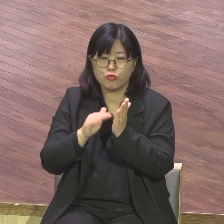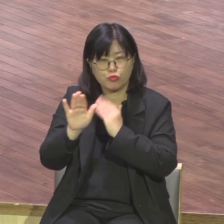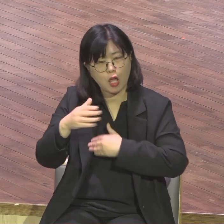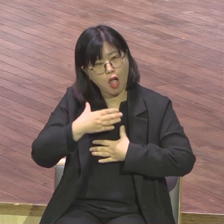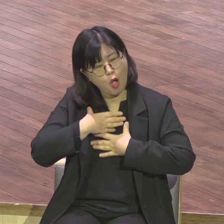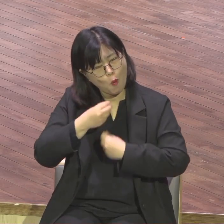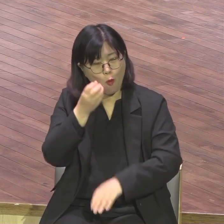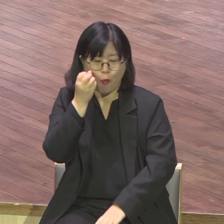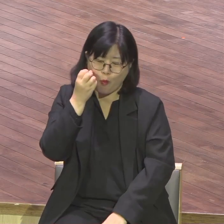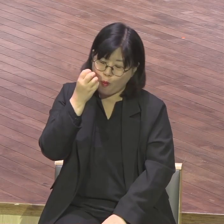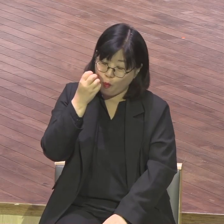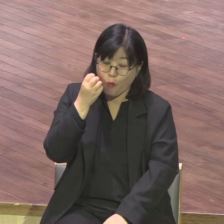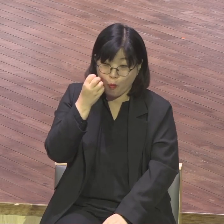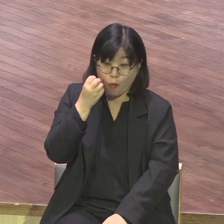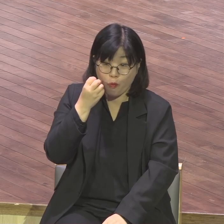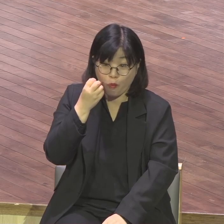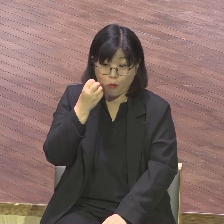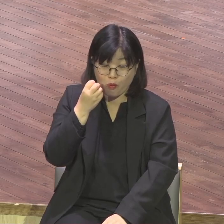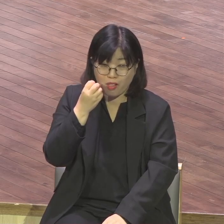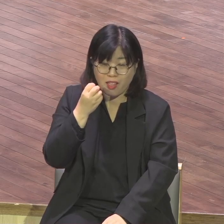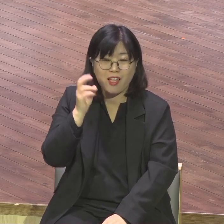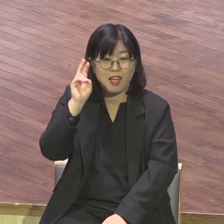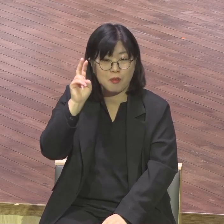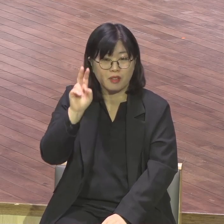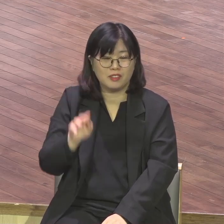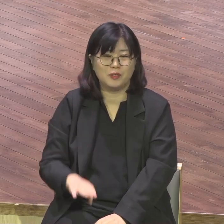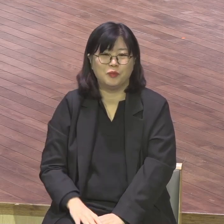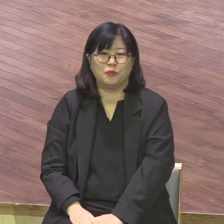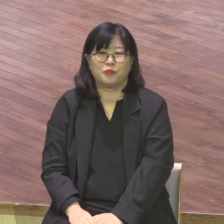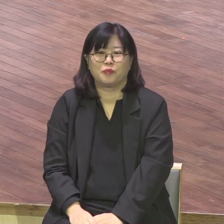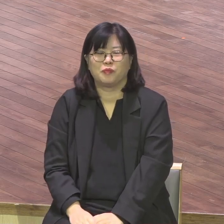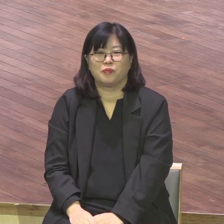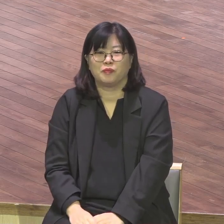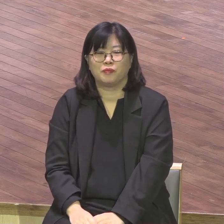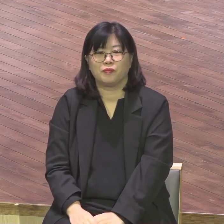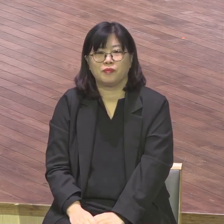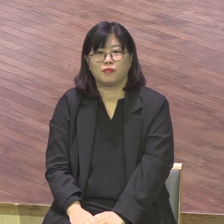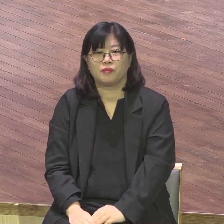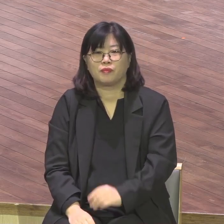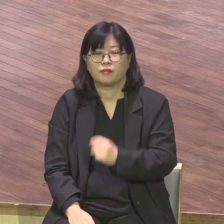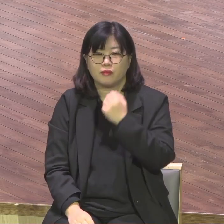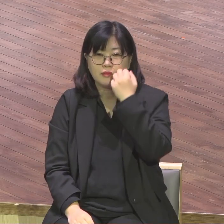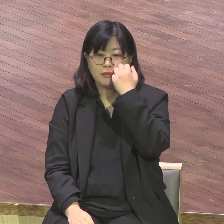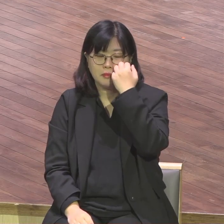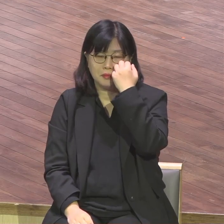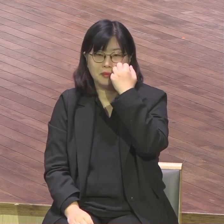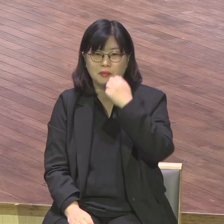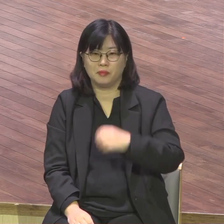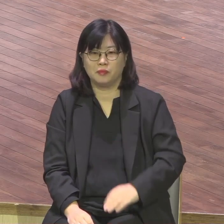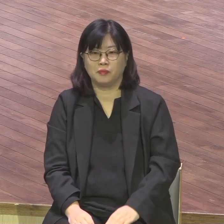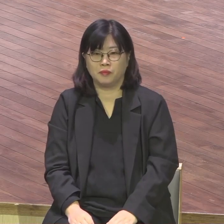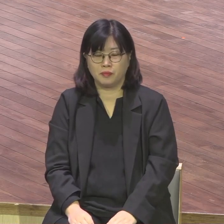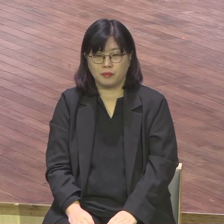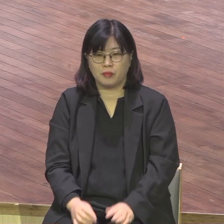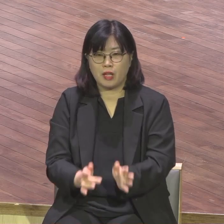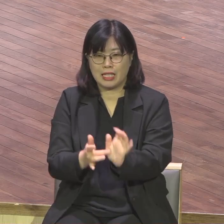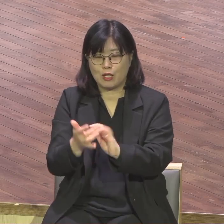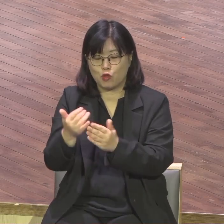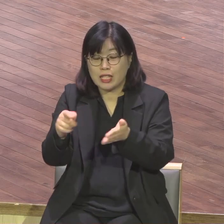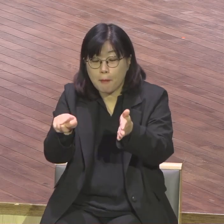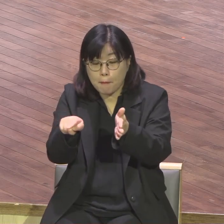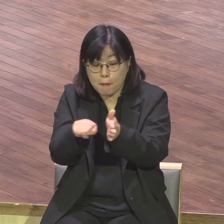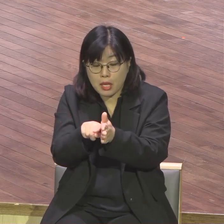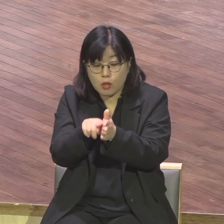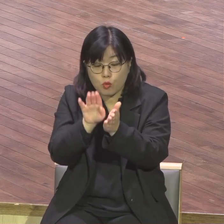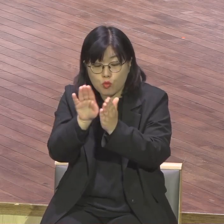속에 살았는데 이제 마음이 평안합니다. 그런데 안타까운 것은요, 이런 평강의 삶을